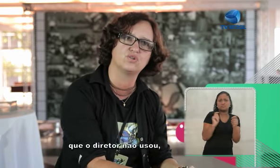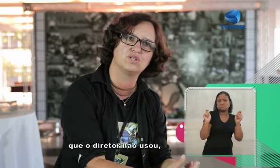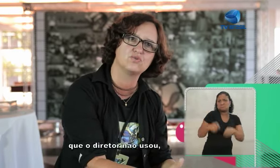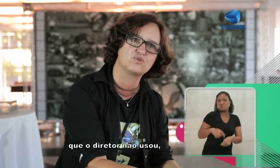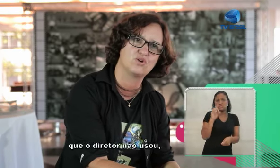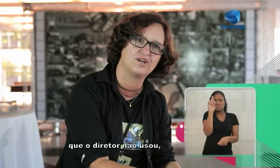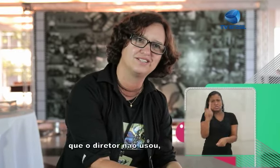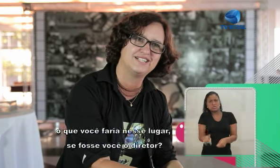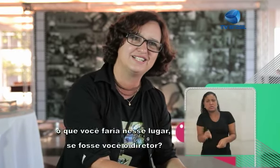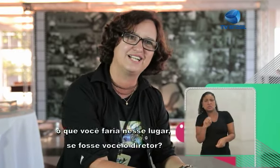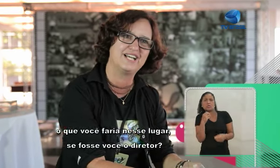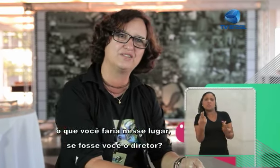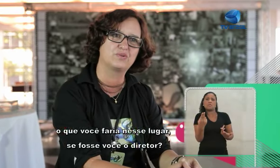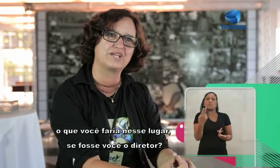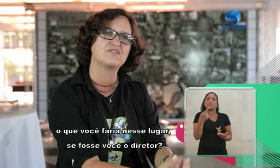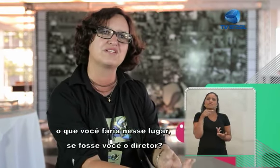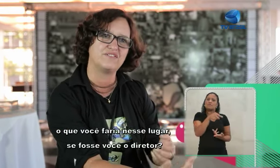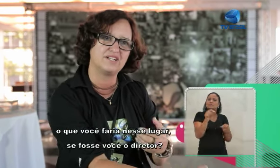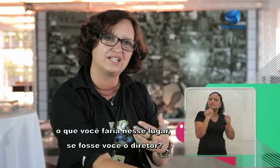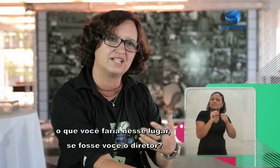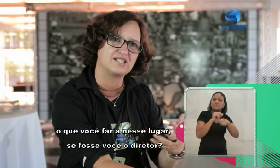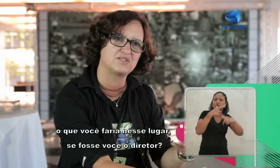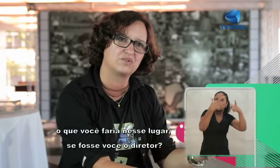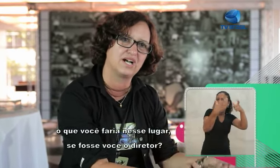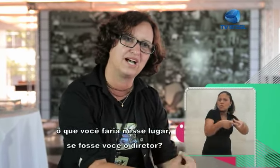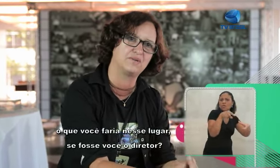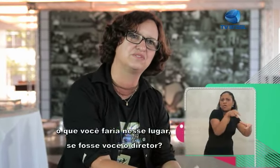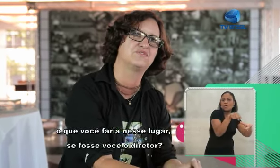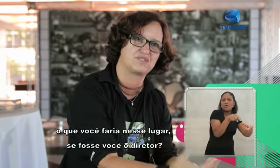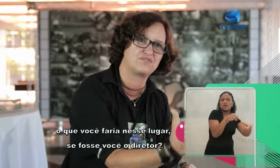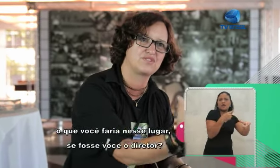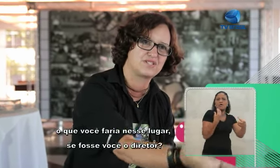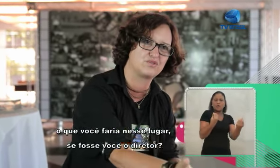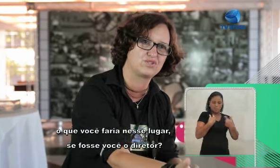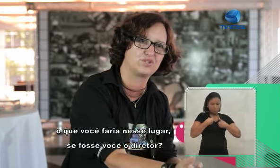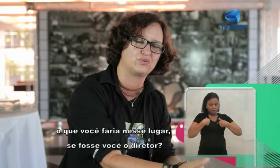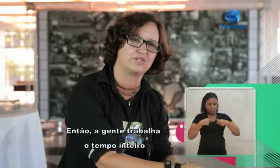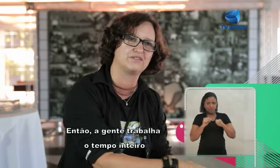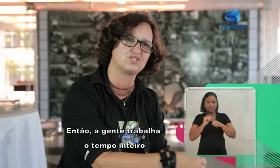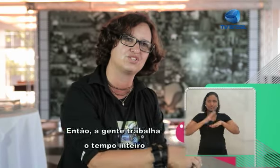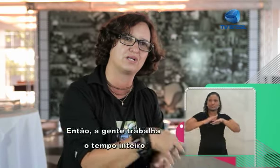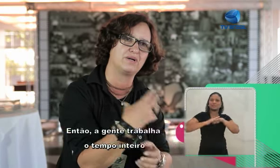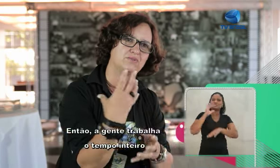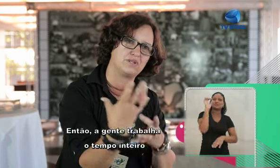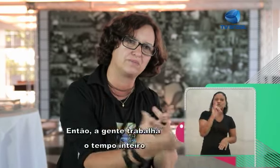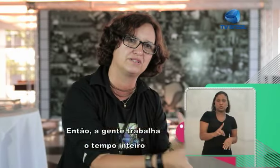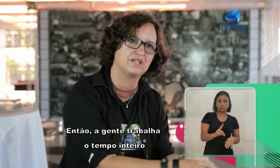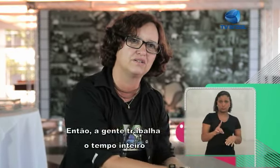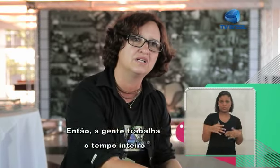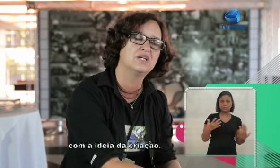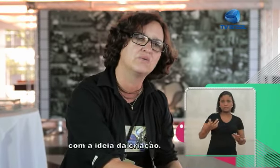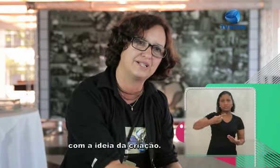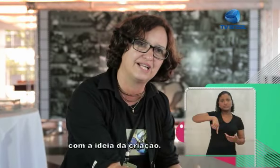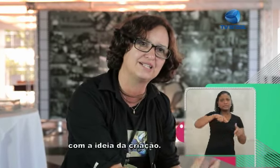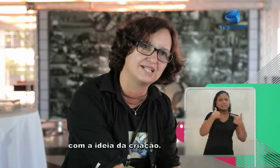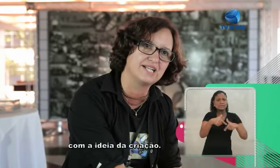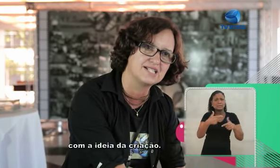não usou. Né? O que você faria nesse lugar se fosse você o diretor? Então a gente trabalha o tempo inteiro com a ideia da